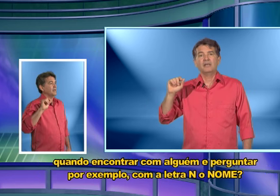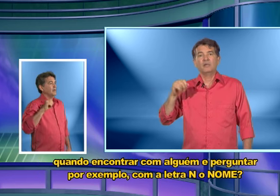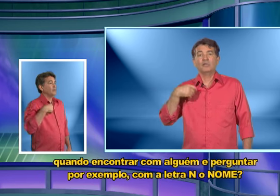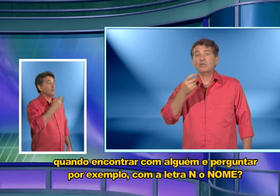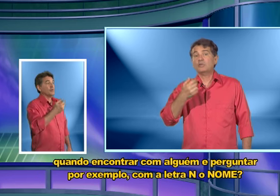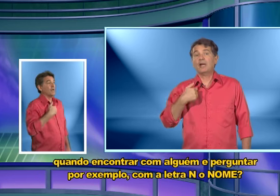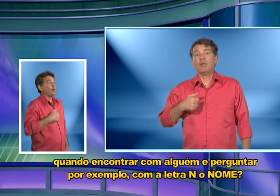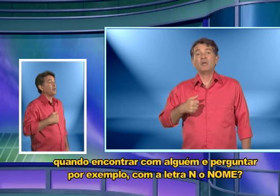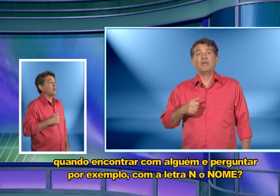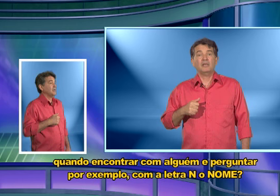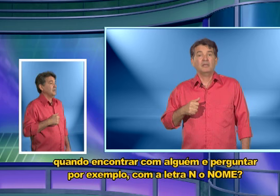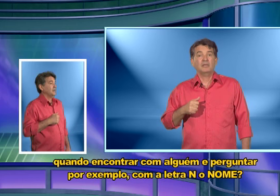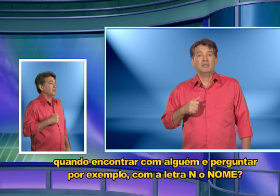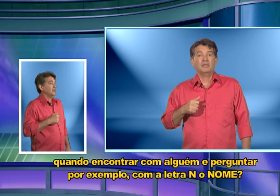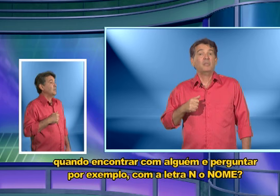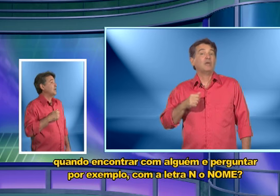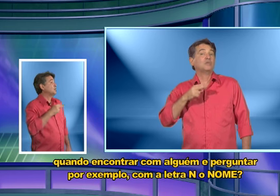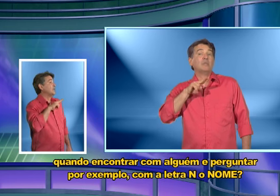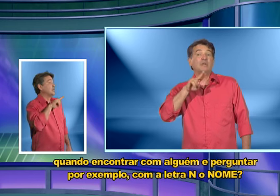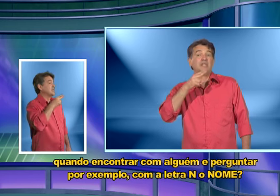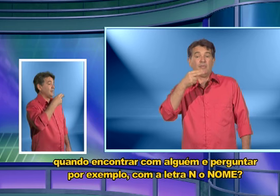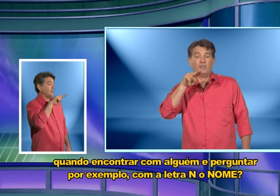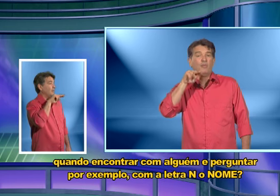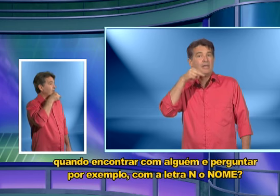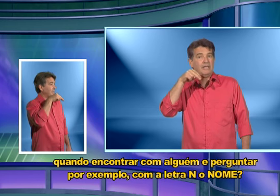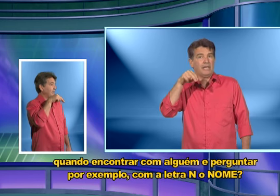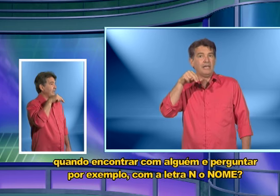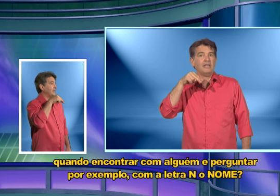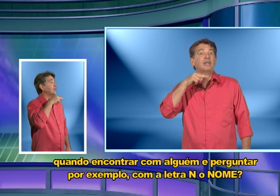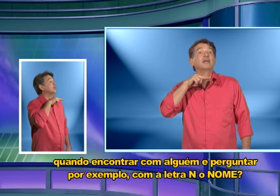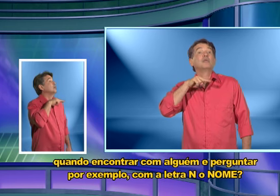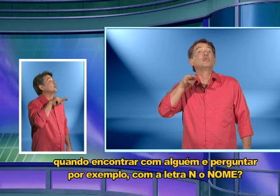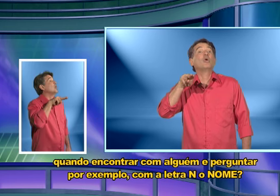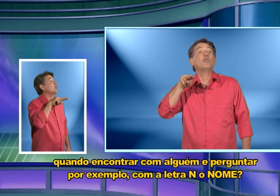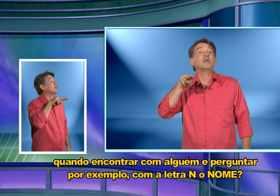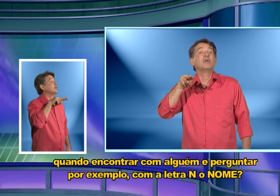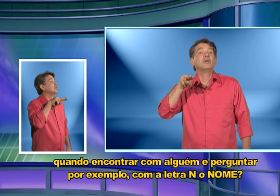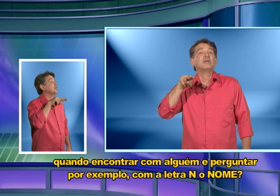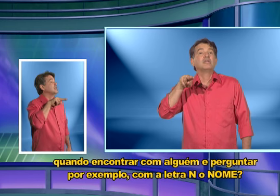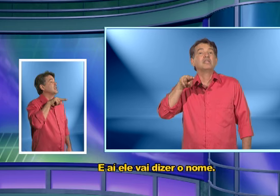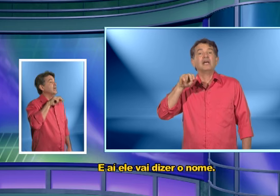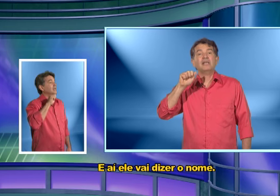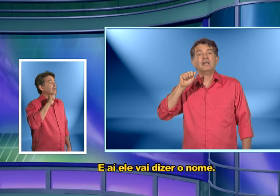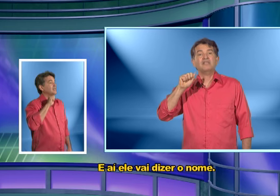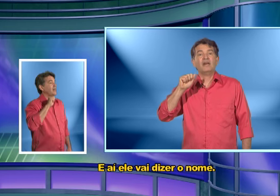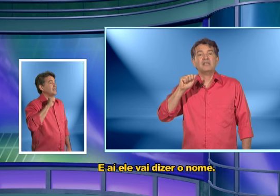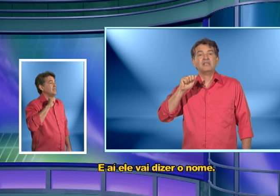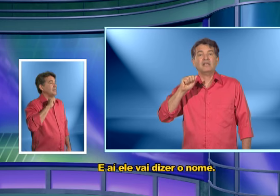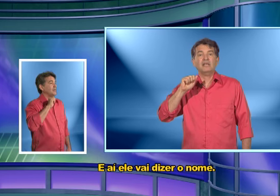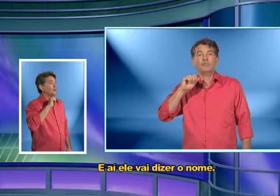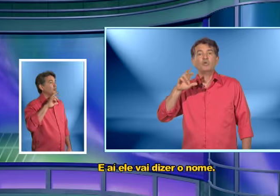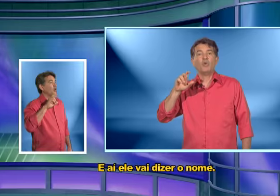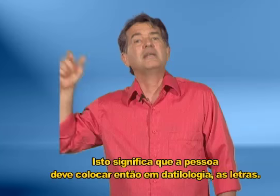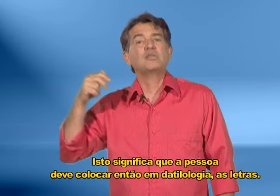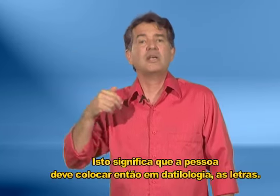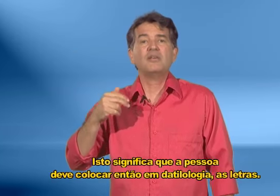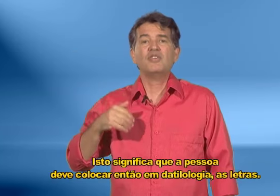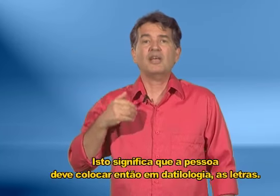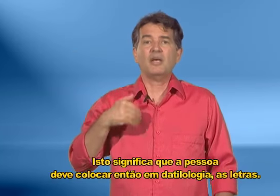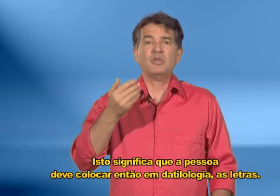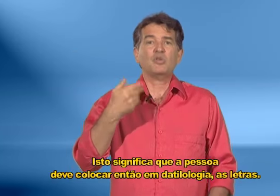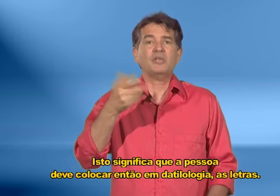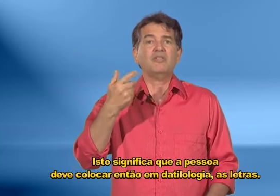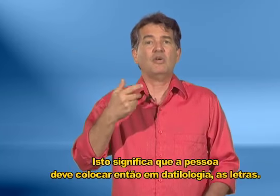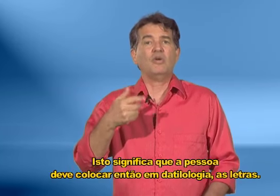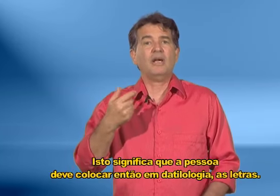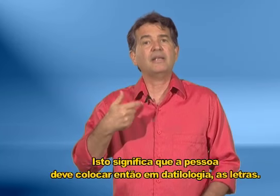dizer, quando encontrar com alguém e perguntar, por exemplo, com a letra N, o nome. E aí ele vai dizer o nome. Isso significa